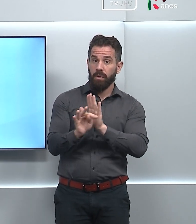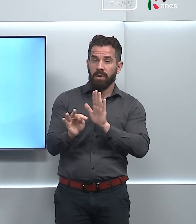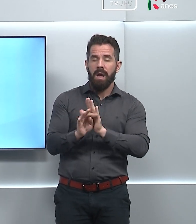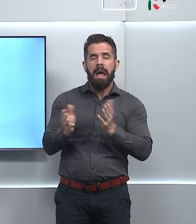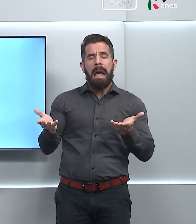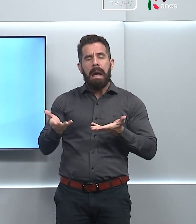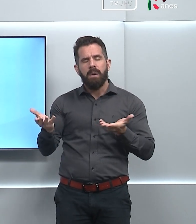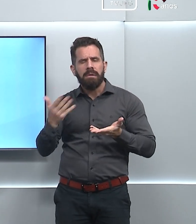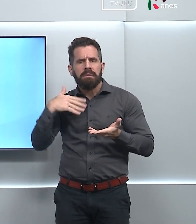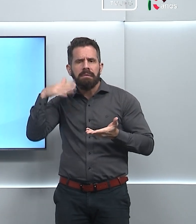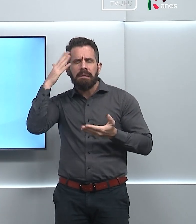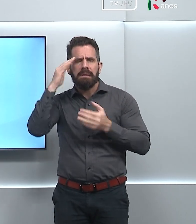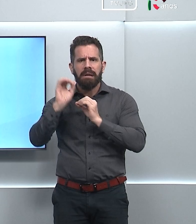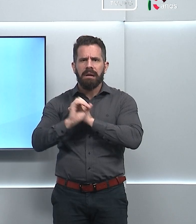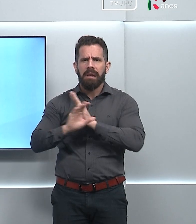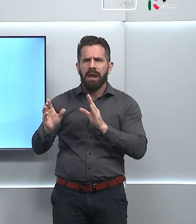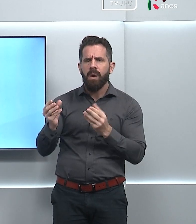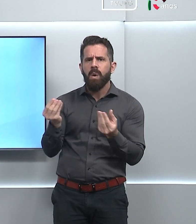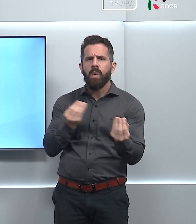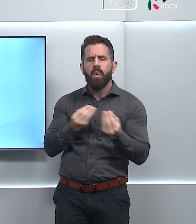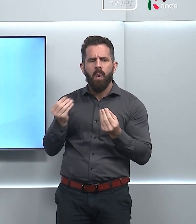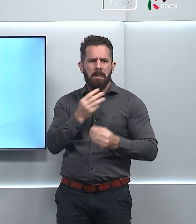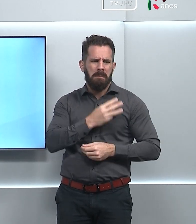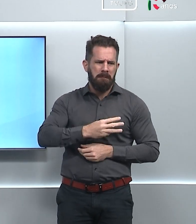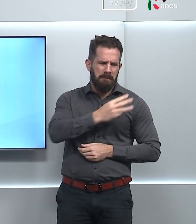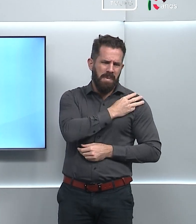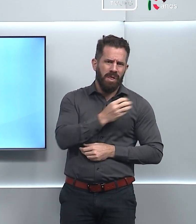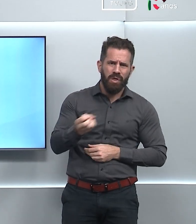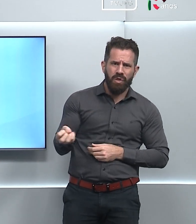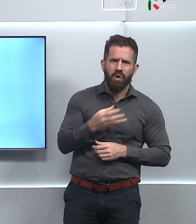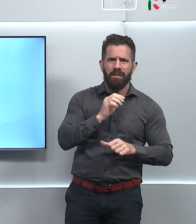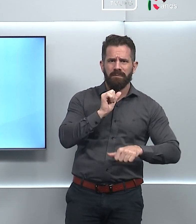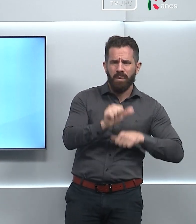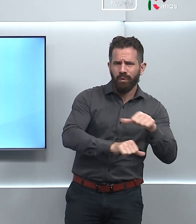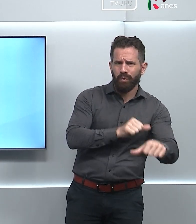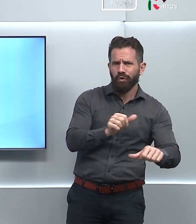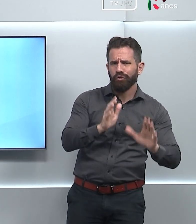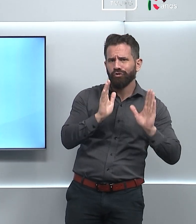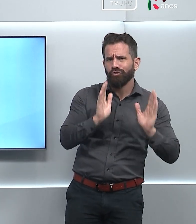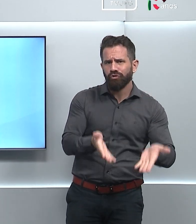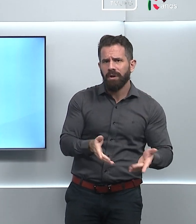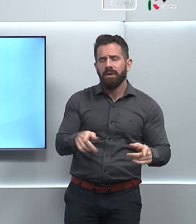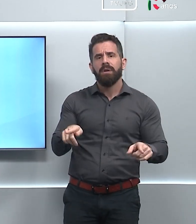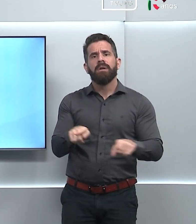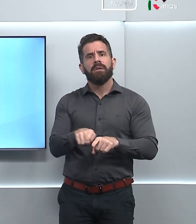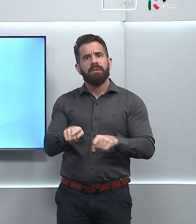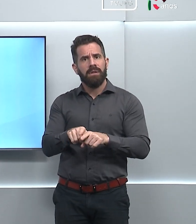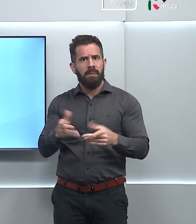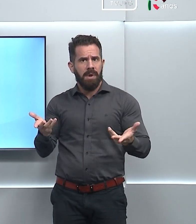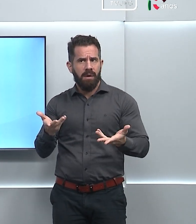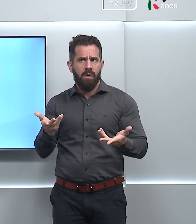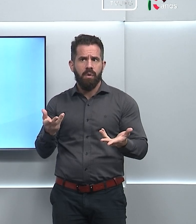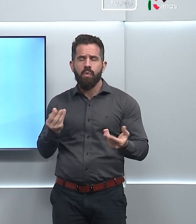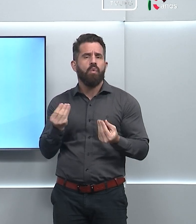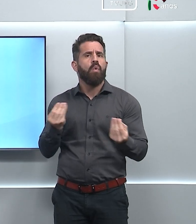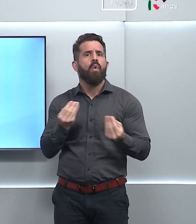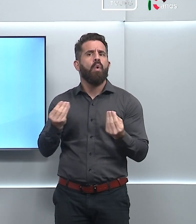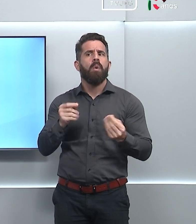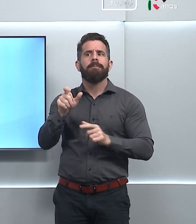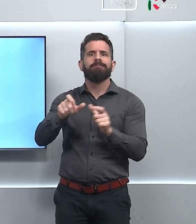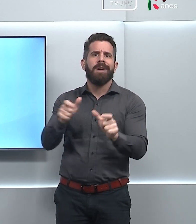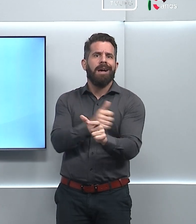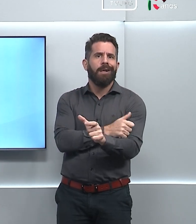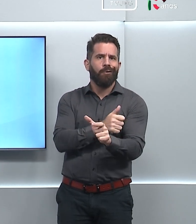um pouco mais sobre a importância do novo ensino médio e como ele deve fazer nessas mudanças, a gente vai conversar agora com